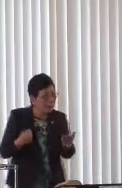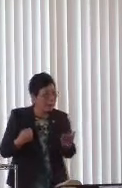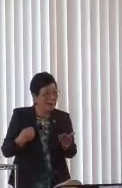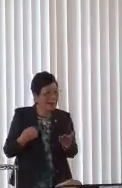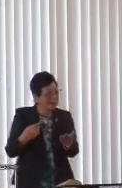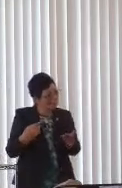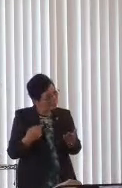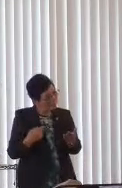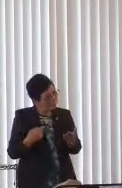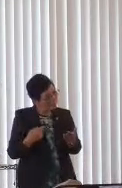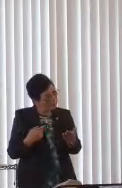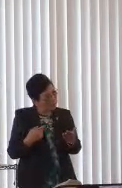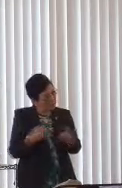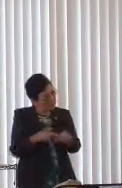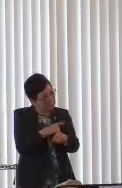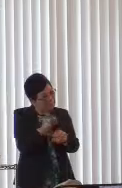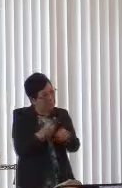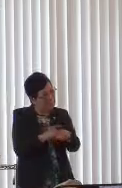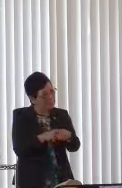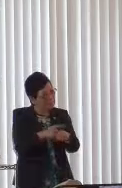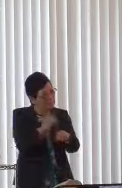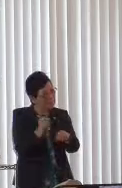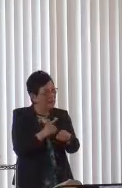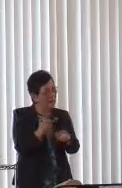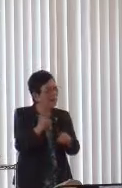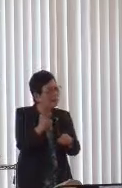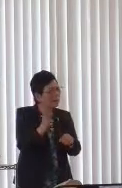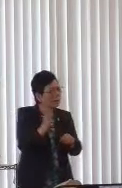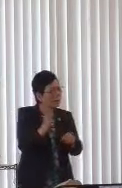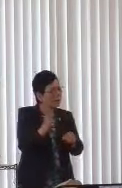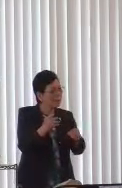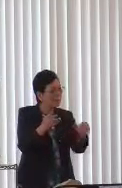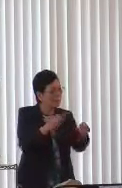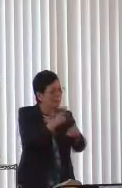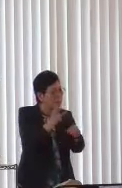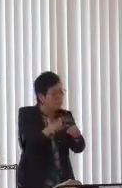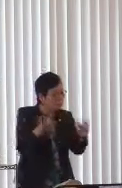もっと、もしかして1時間とか2時間ぐらいしか持たないんじゃないですか。